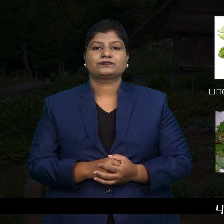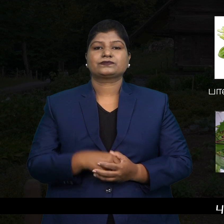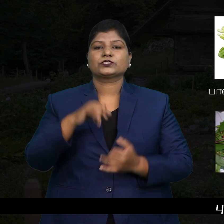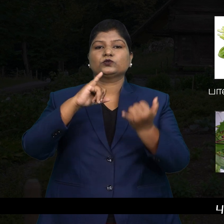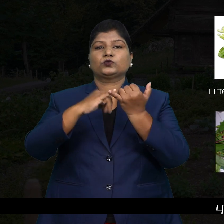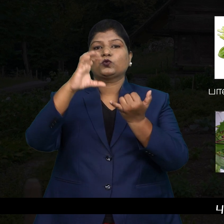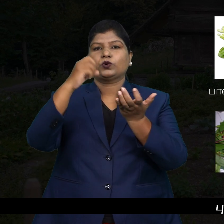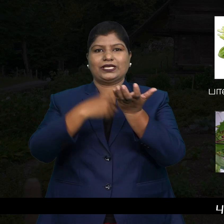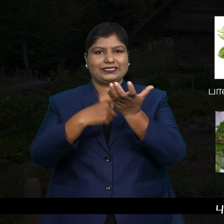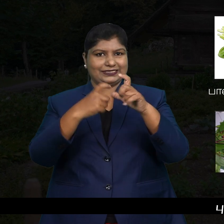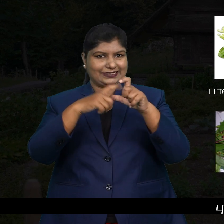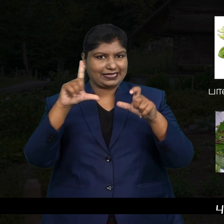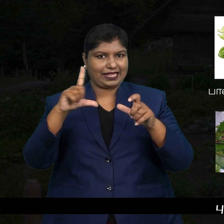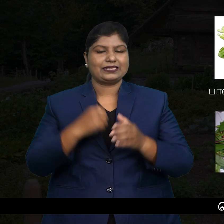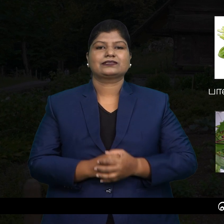புளிச்சக்கீரை,